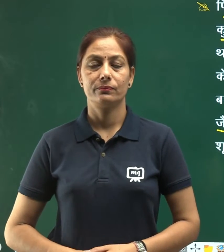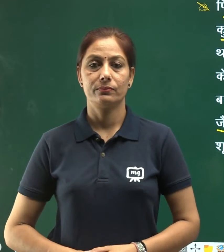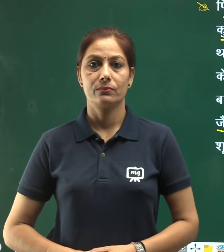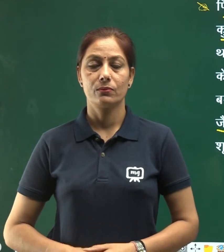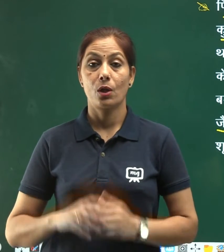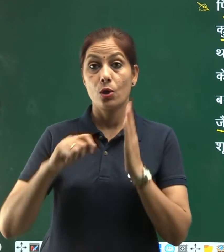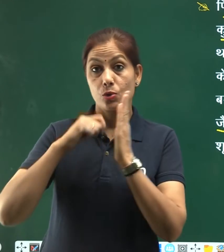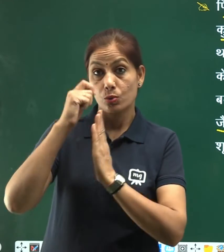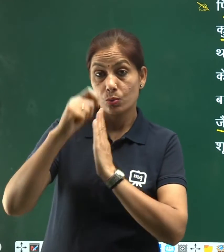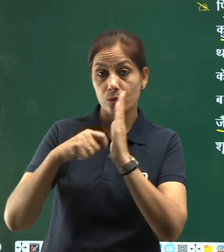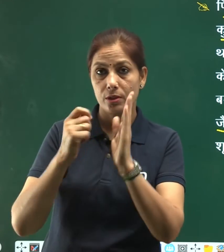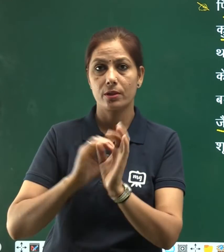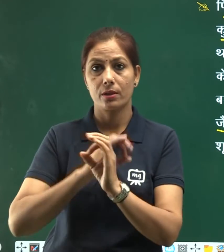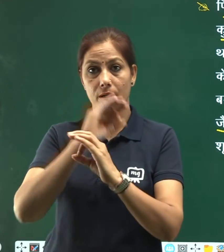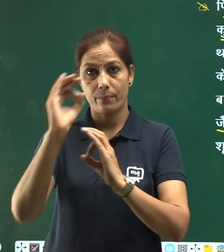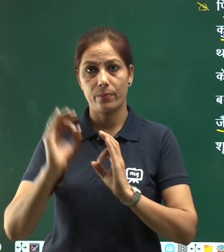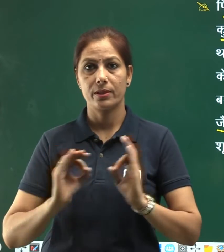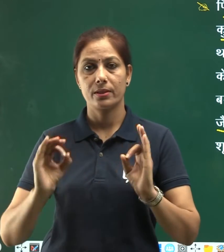शूटिंग पूरी की जाती है।